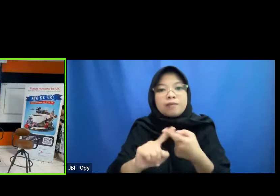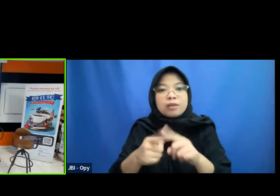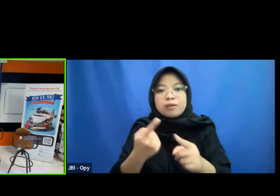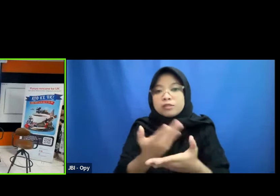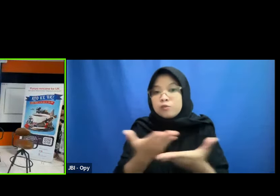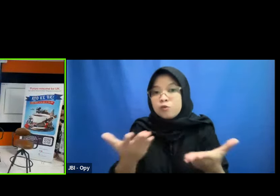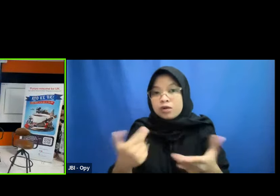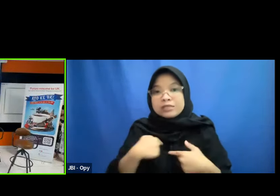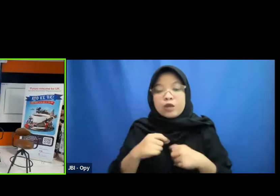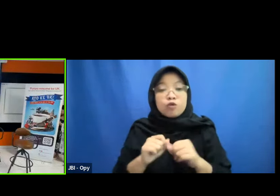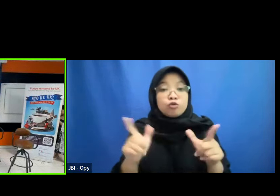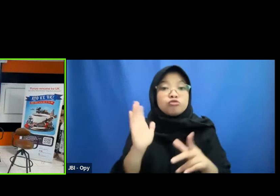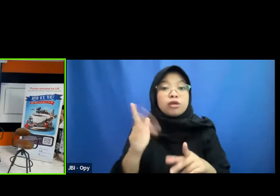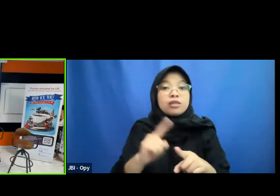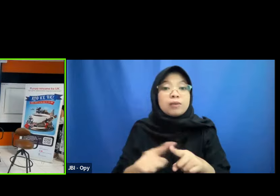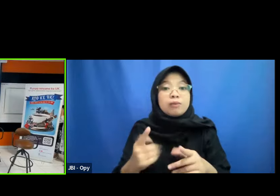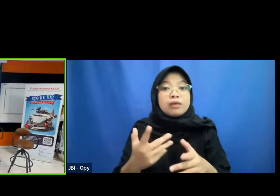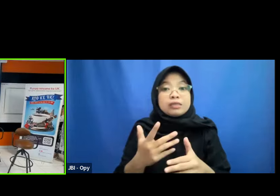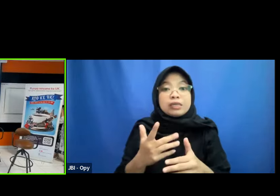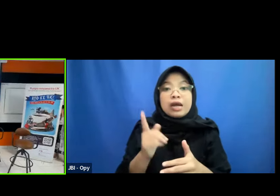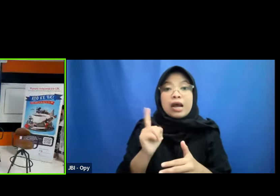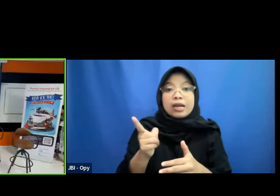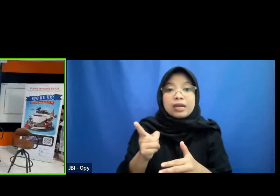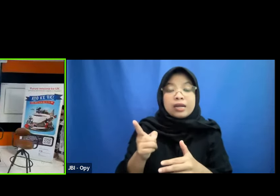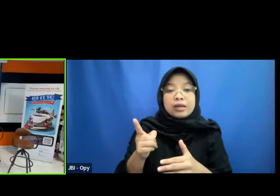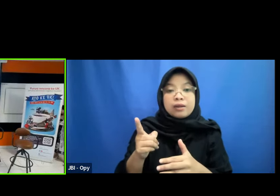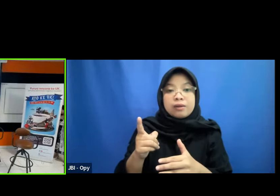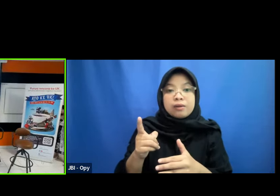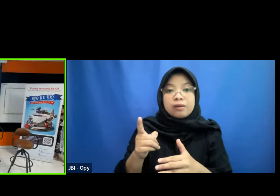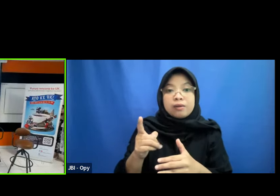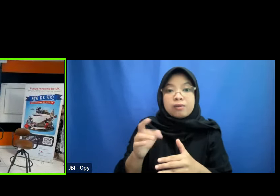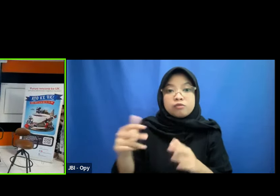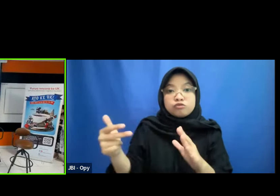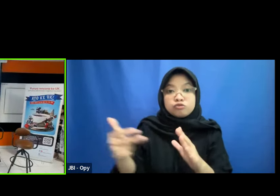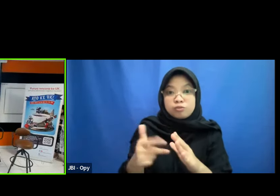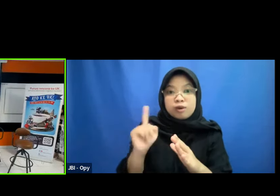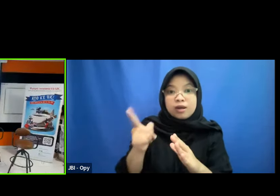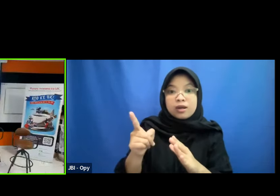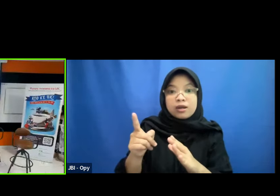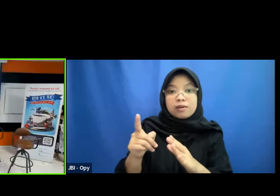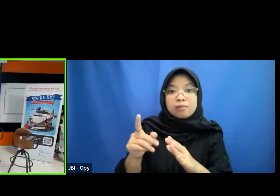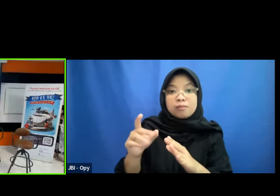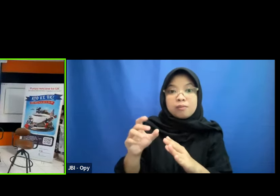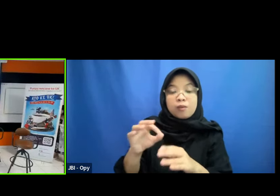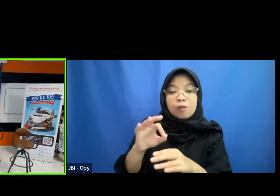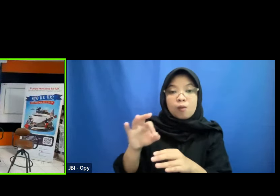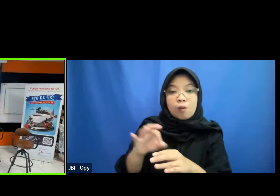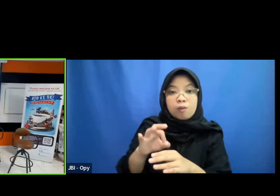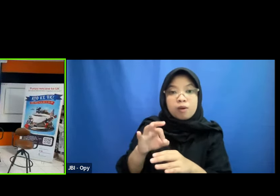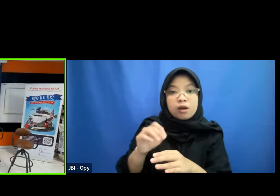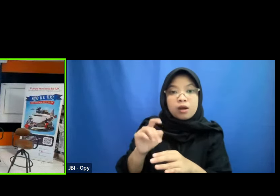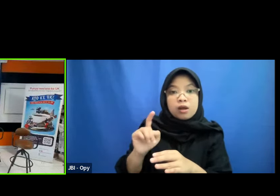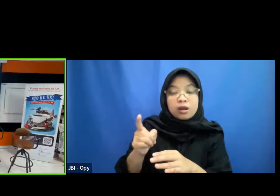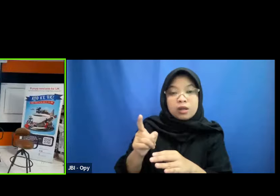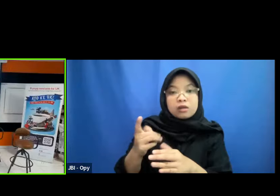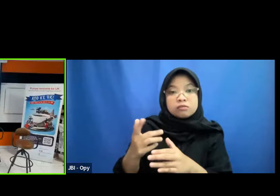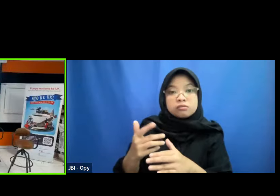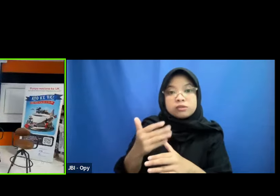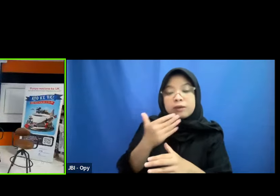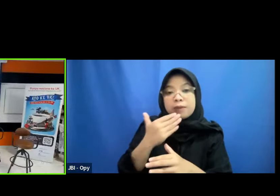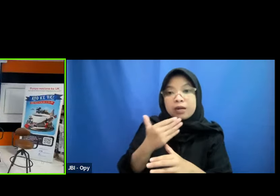Enggak cuman alumni tapi juga scholars ada kok di Zoom yang eh banyak banget berdedikasi